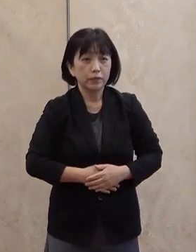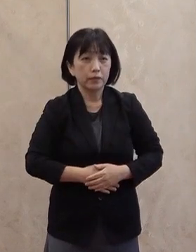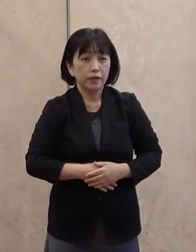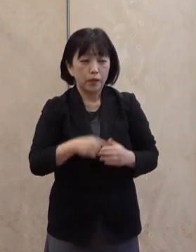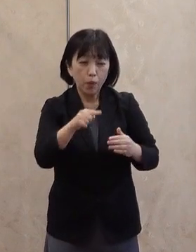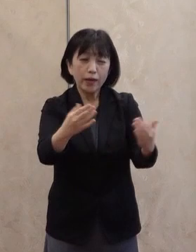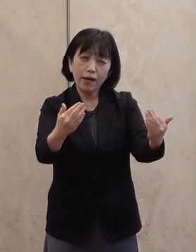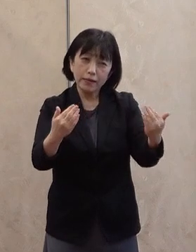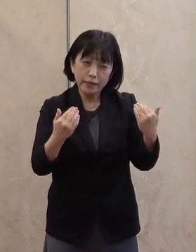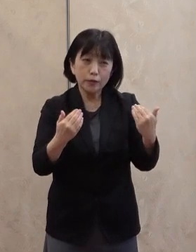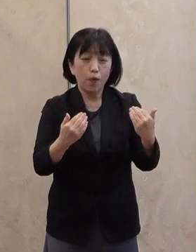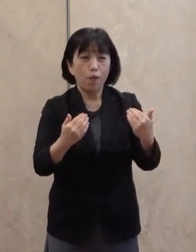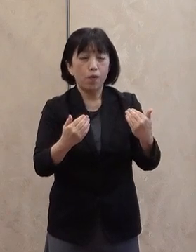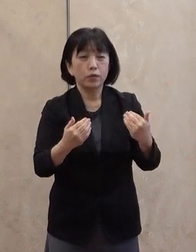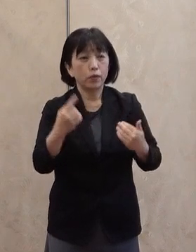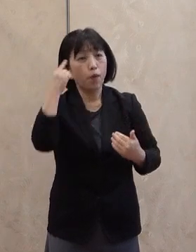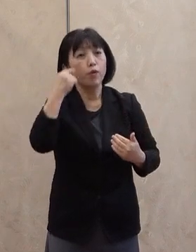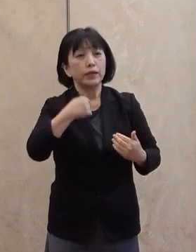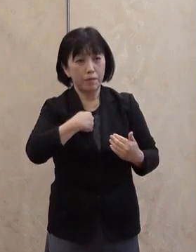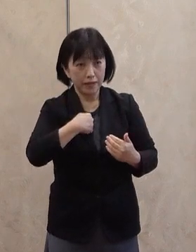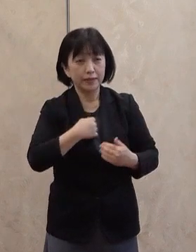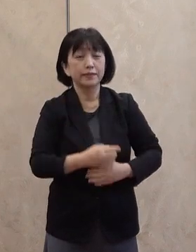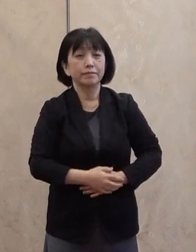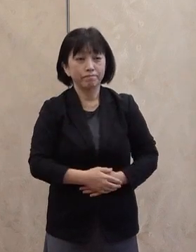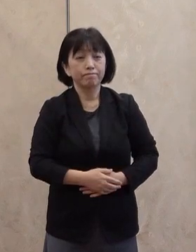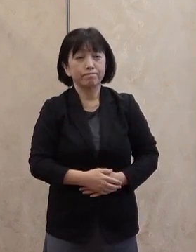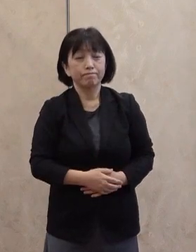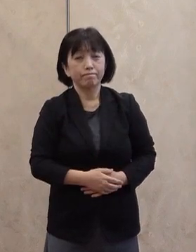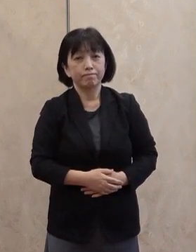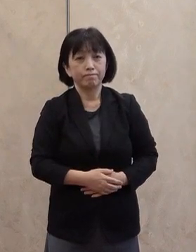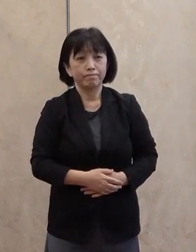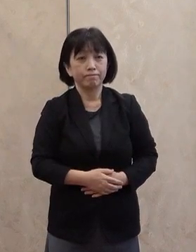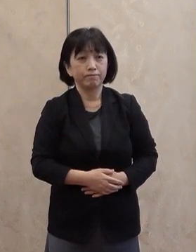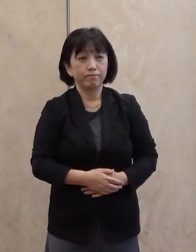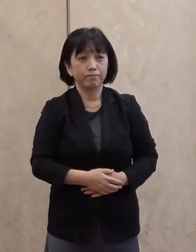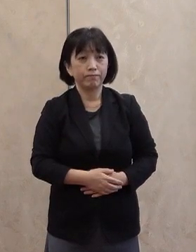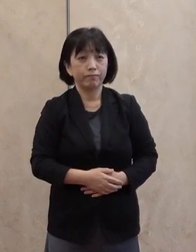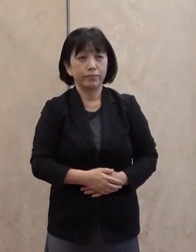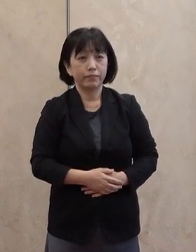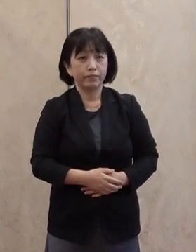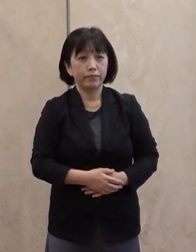これが必要ではないかというふうに思っています。